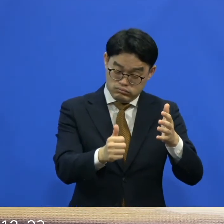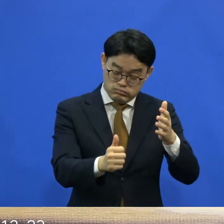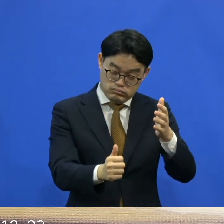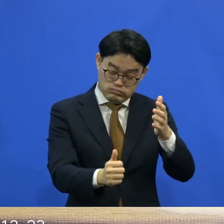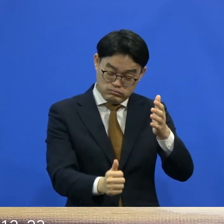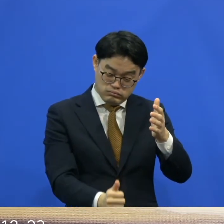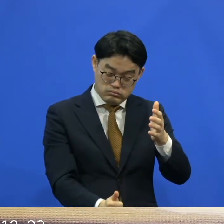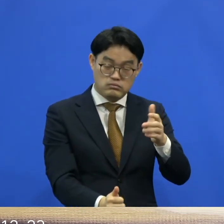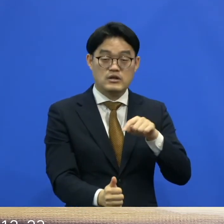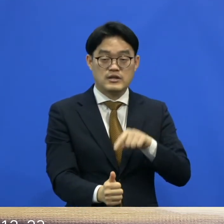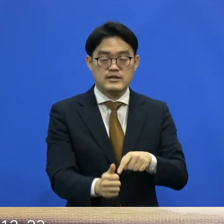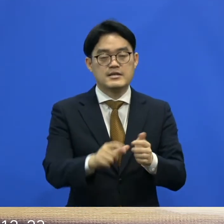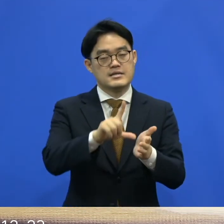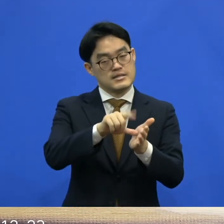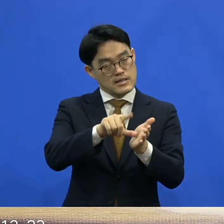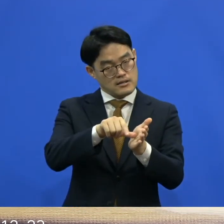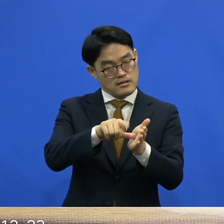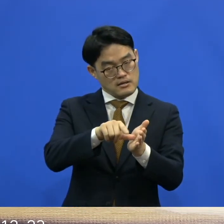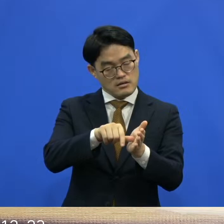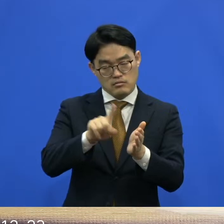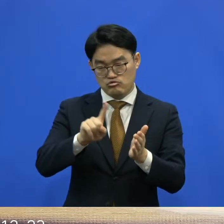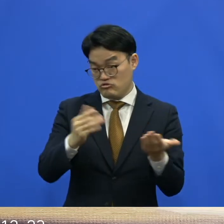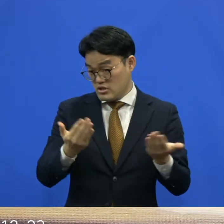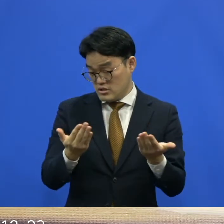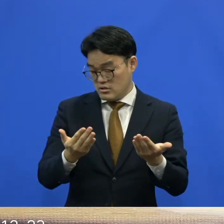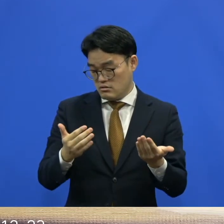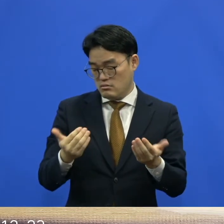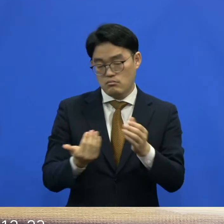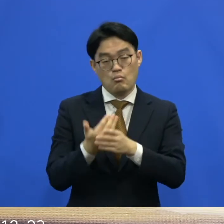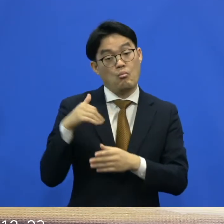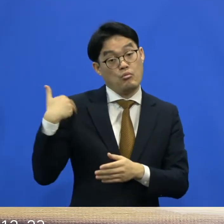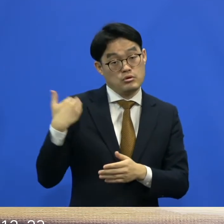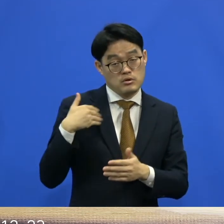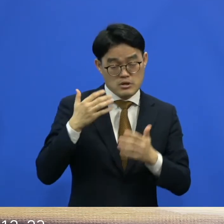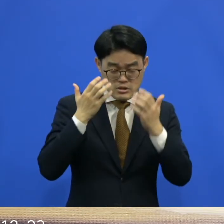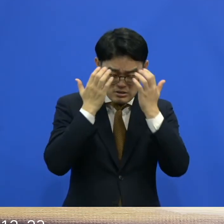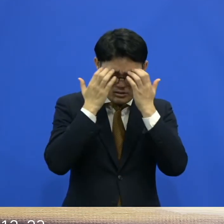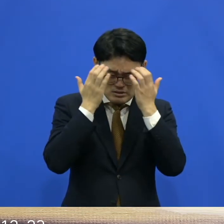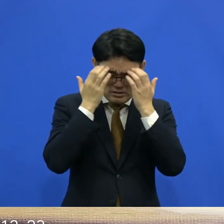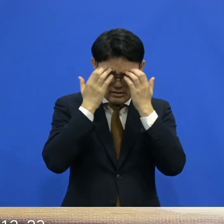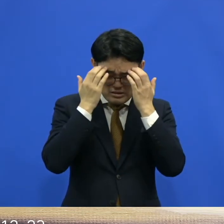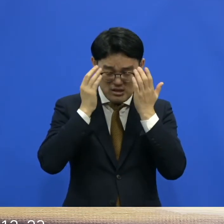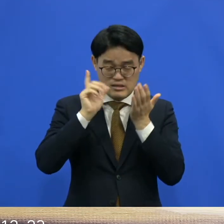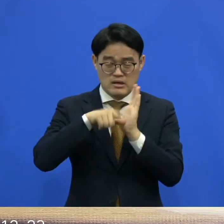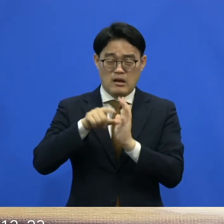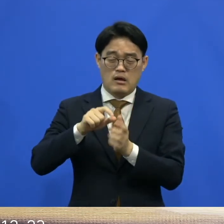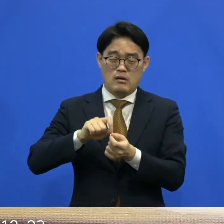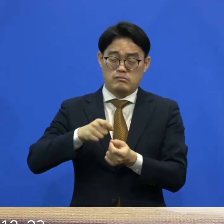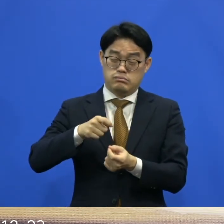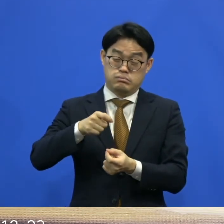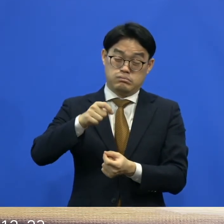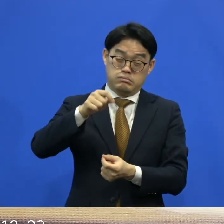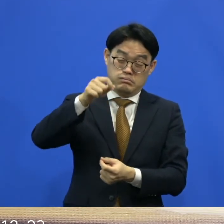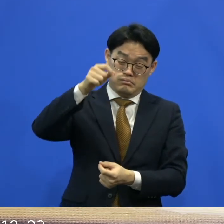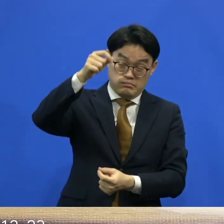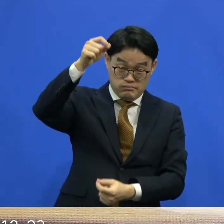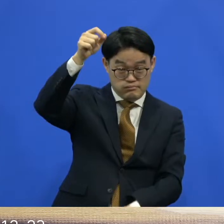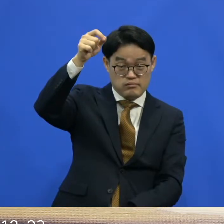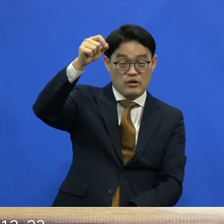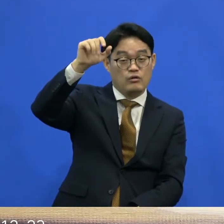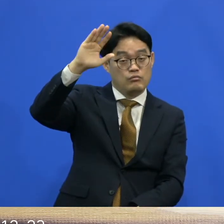일이 일어나는지는 아무도 알 수 없지만 이 고통의 시간이 길어지고 있다는 거예요. 그리고 이 시간을